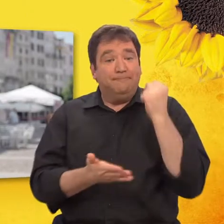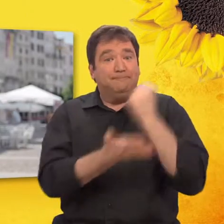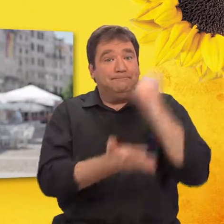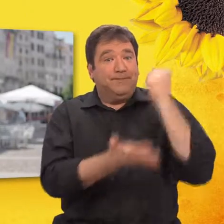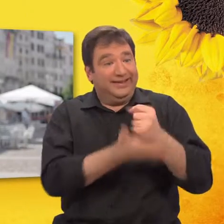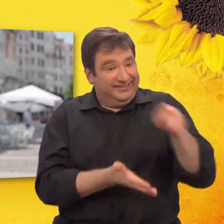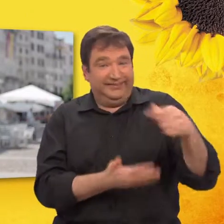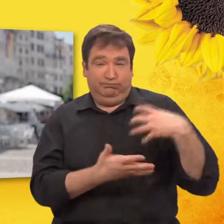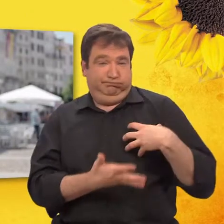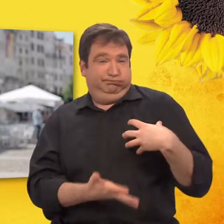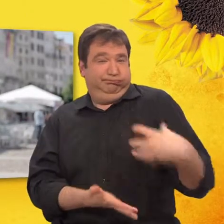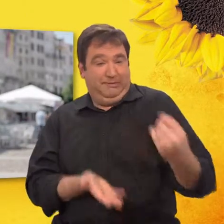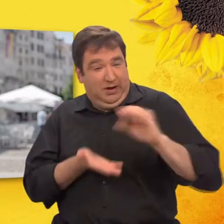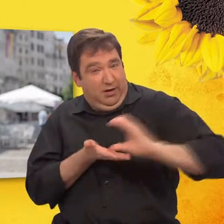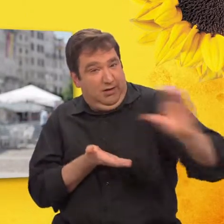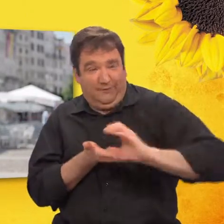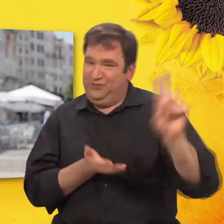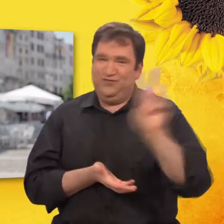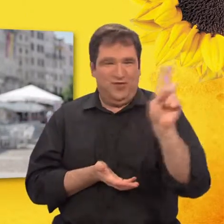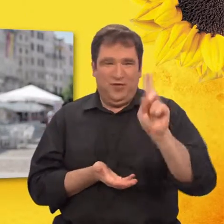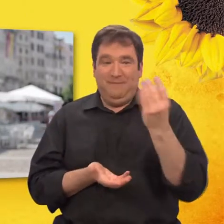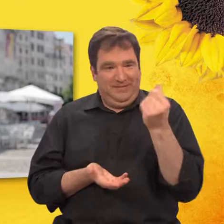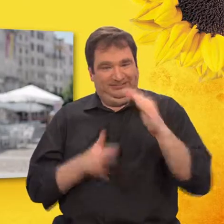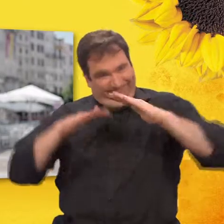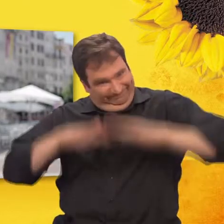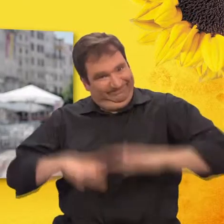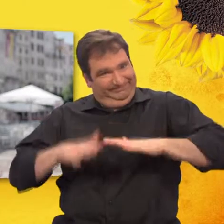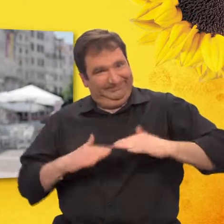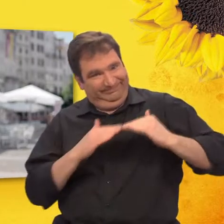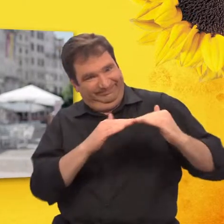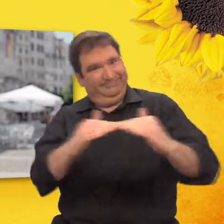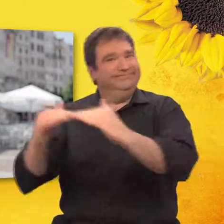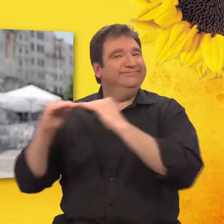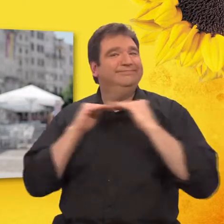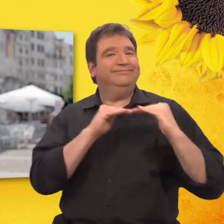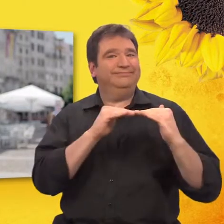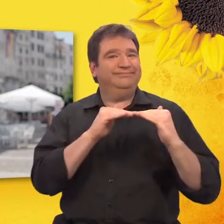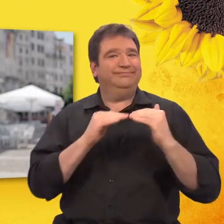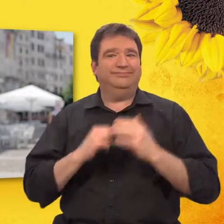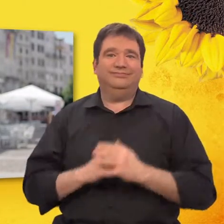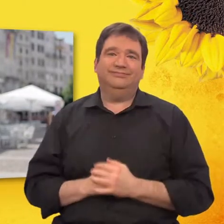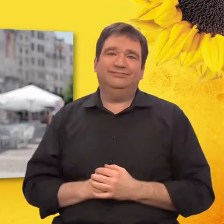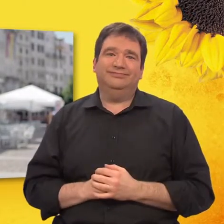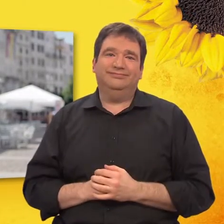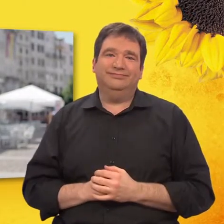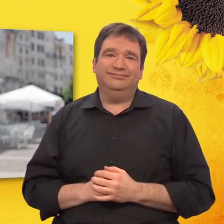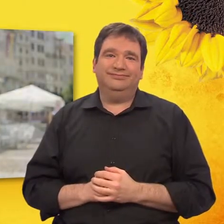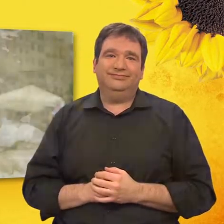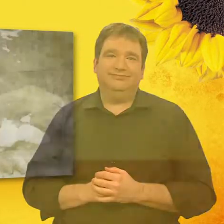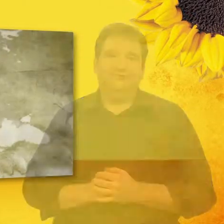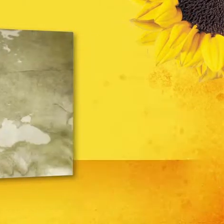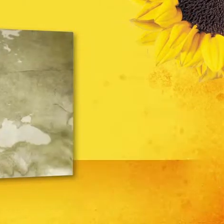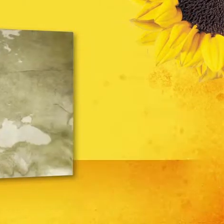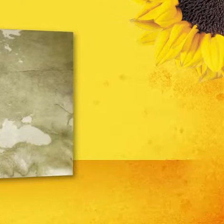não constituía motivo de transvase de riqueza para alguns, neste caso através das patentes, que em geral estão associadas aos